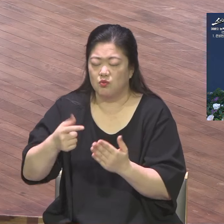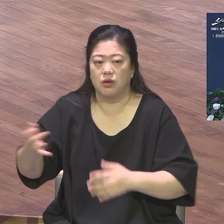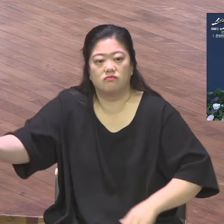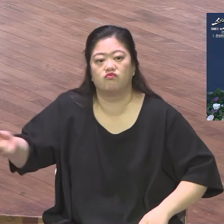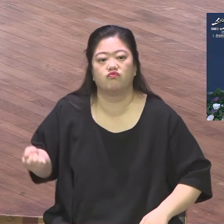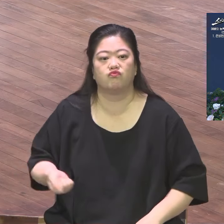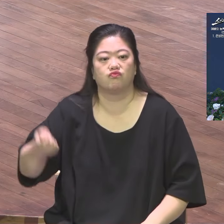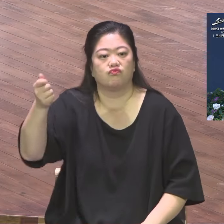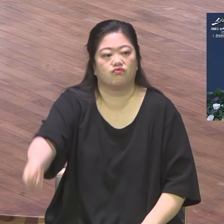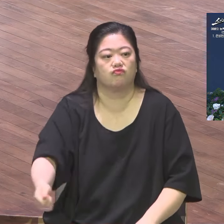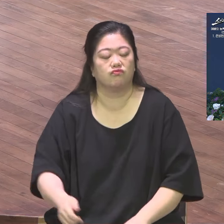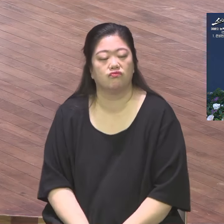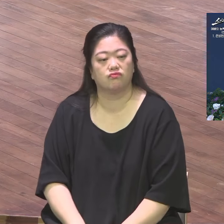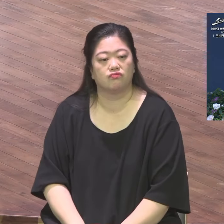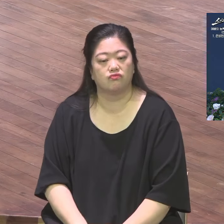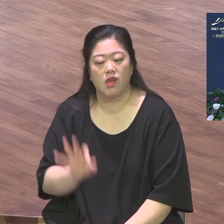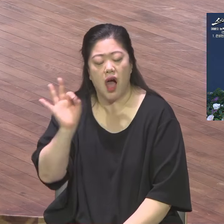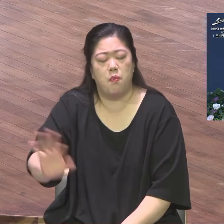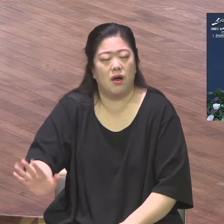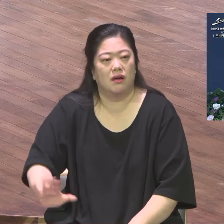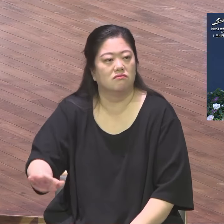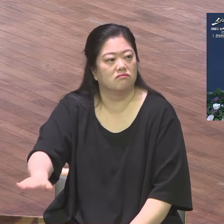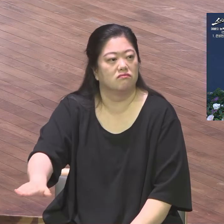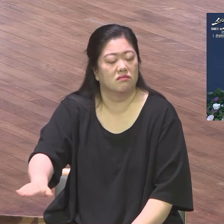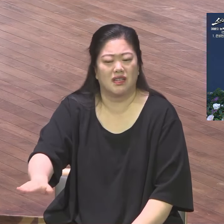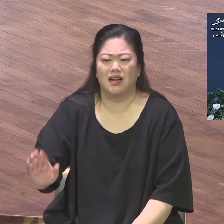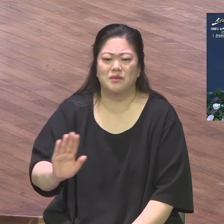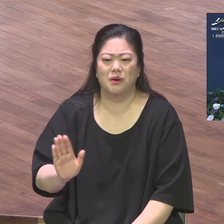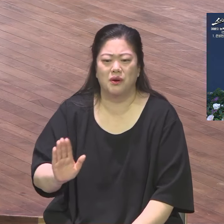예배 성공하라고. 예배 드리는데 방해자가